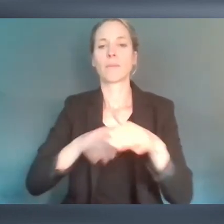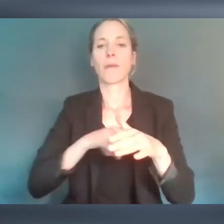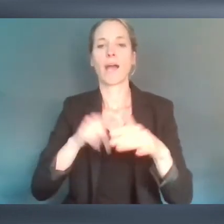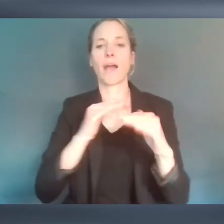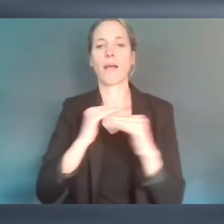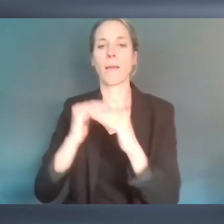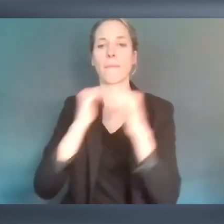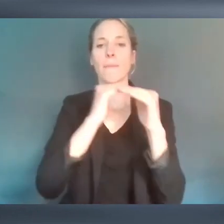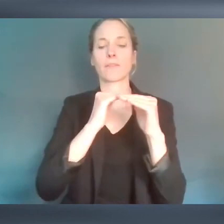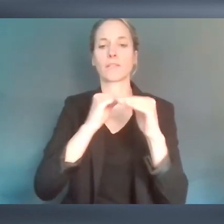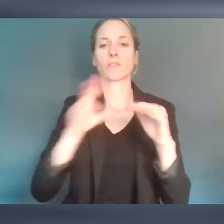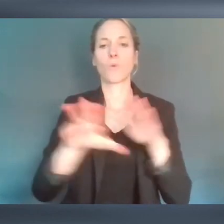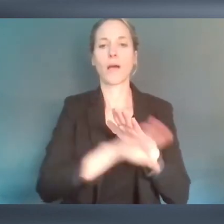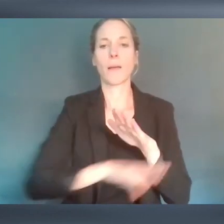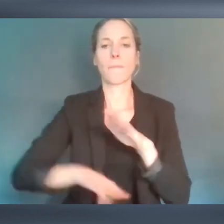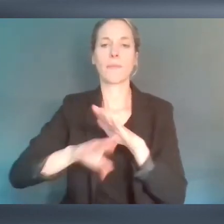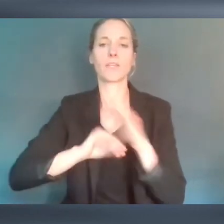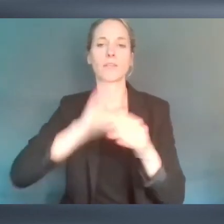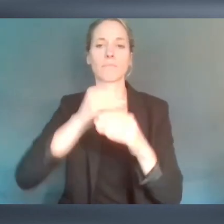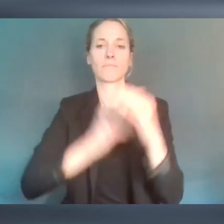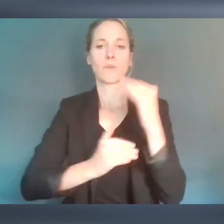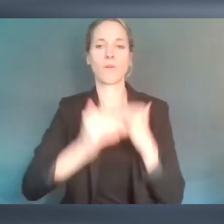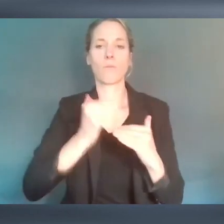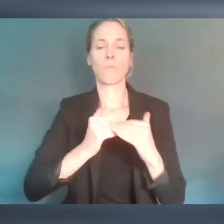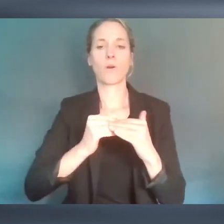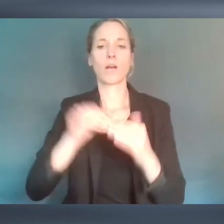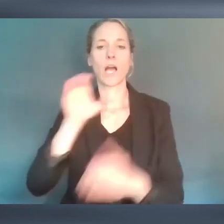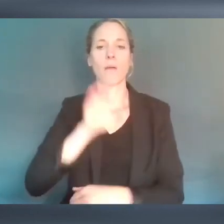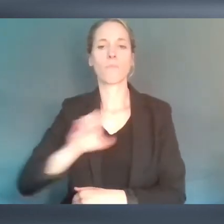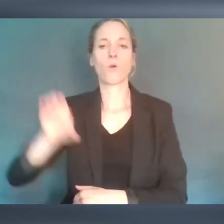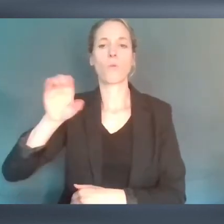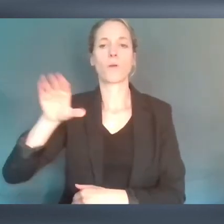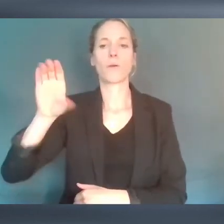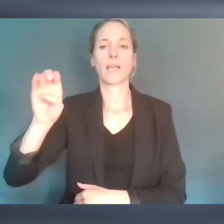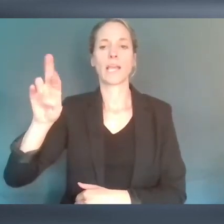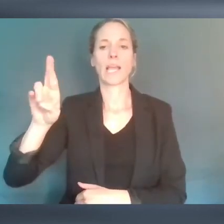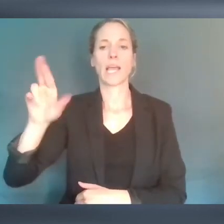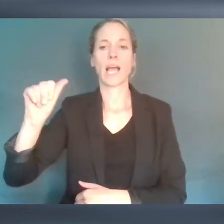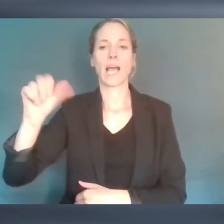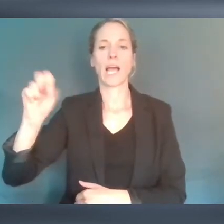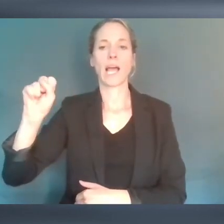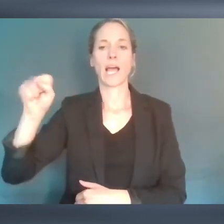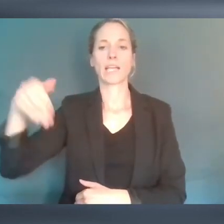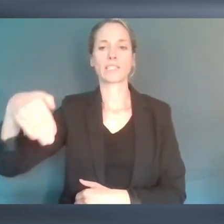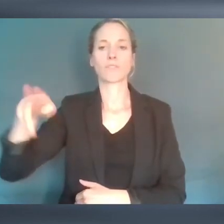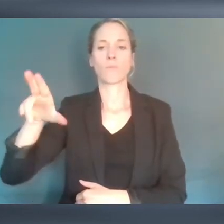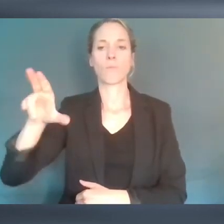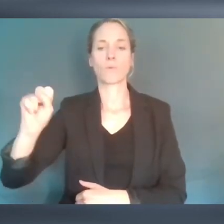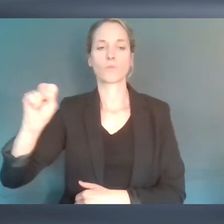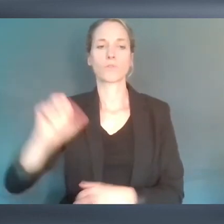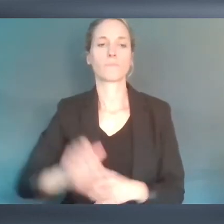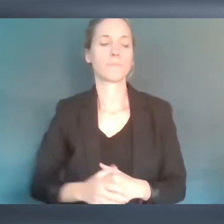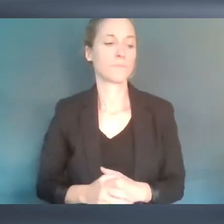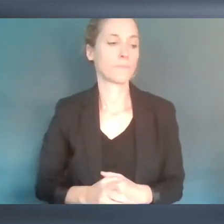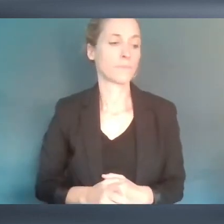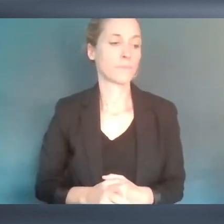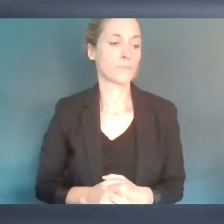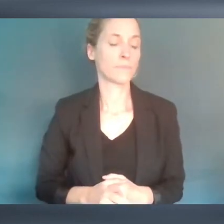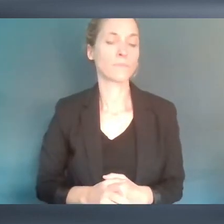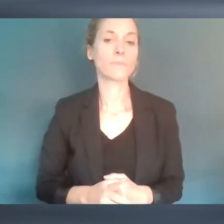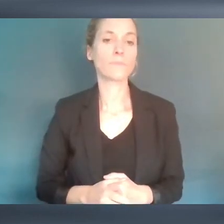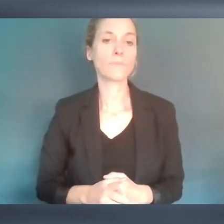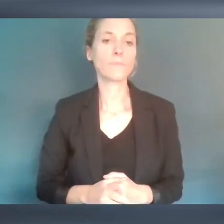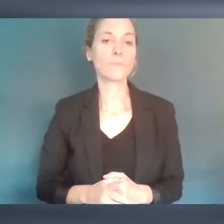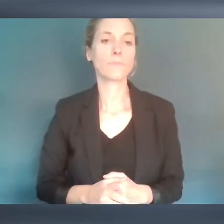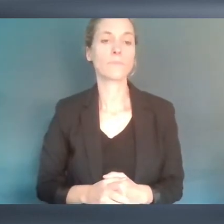européen Erasmus. Alors, je disais que j'allais quand même résumer quelques principes de leadership inclusif. En fait, en regardant